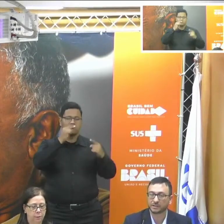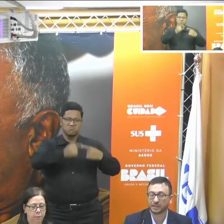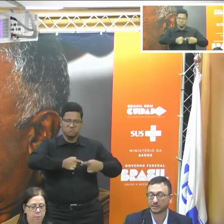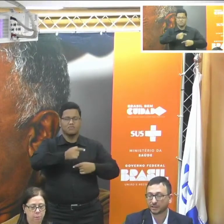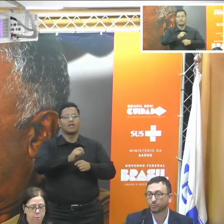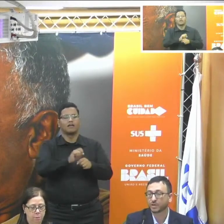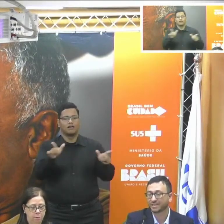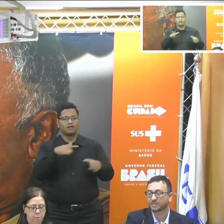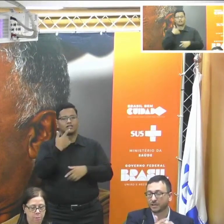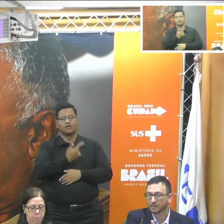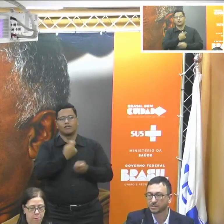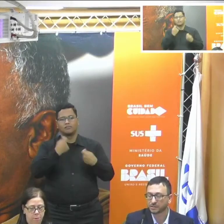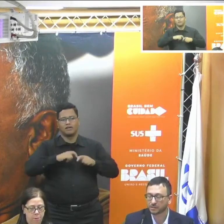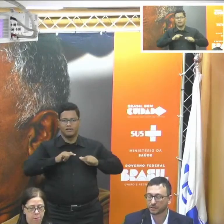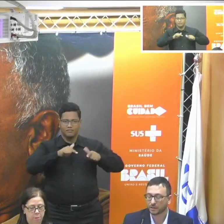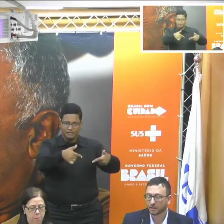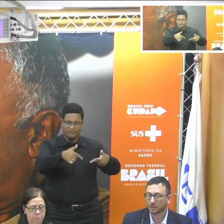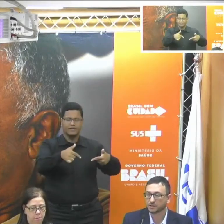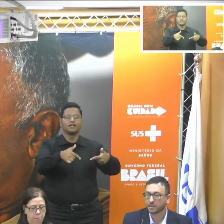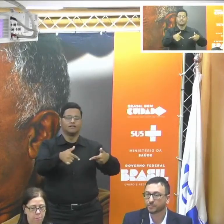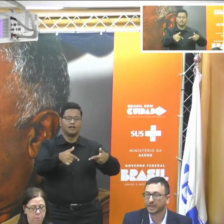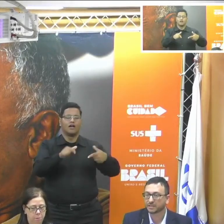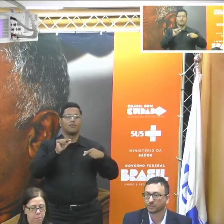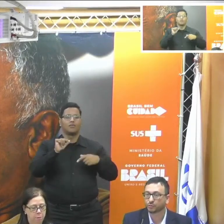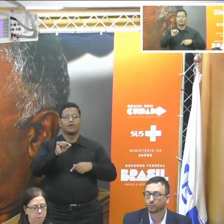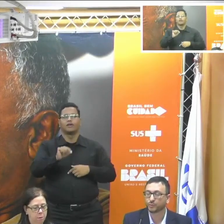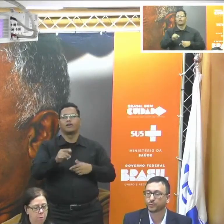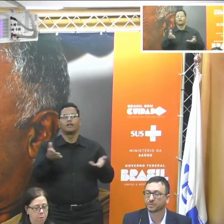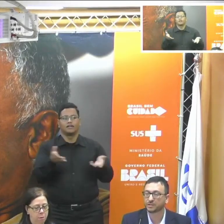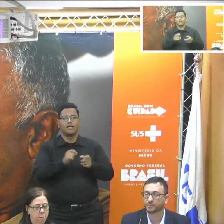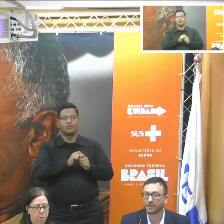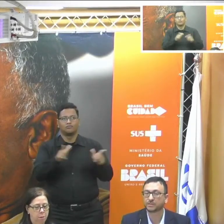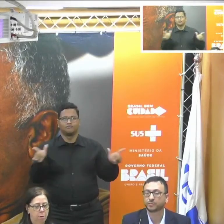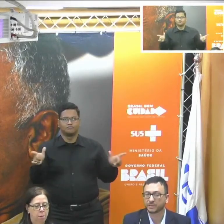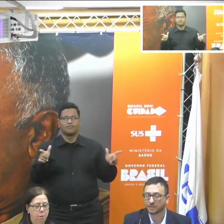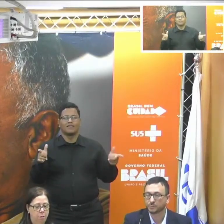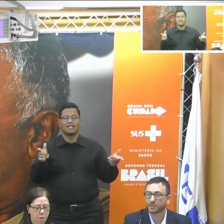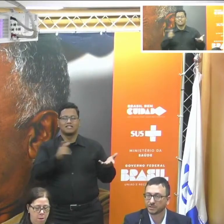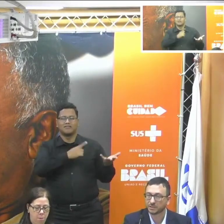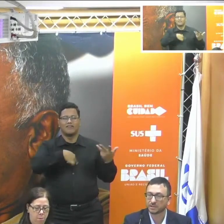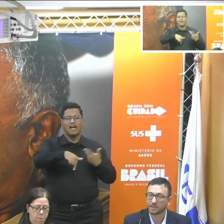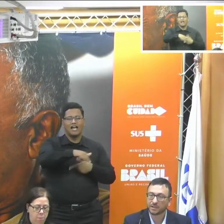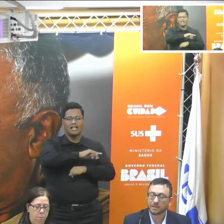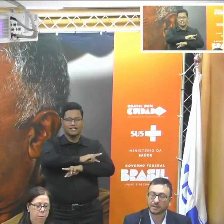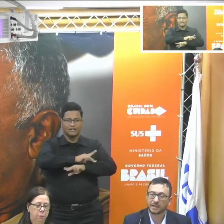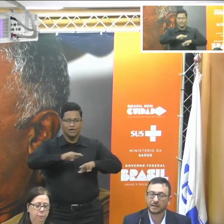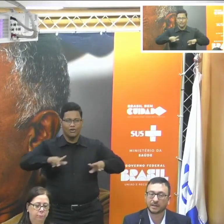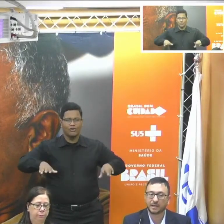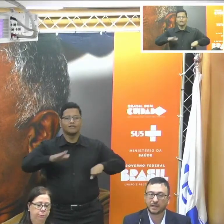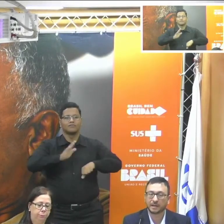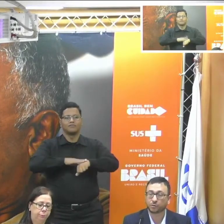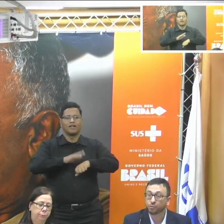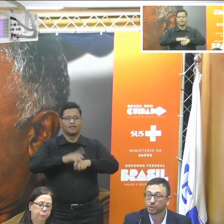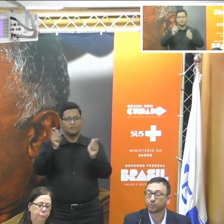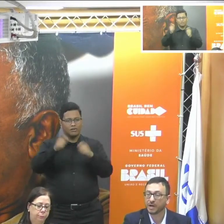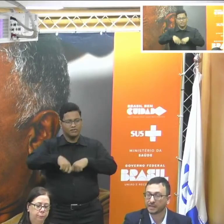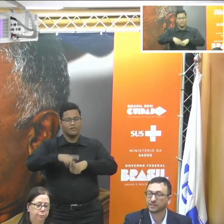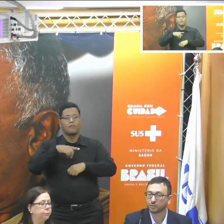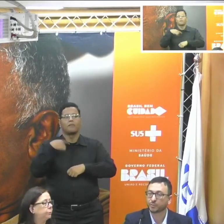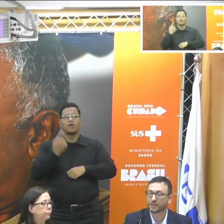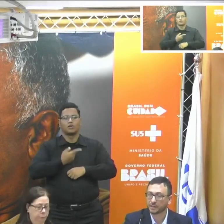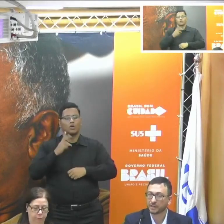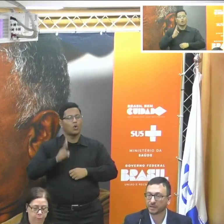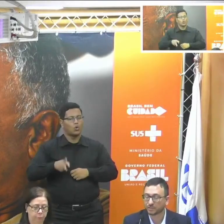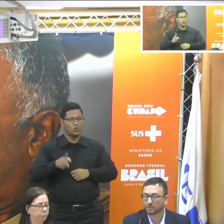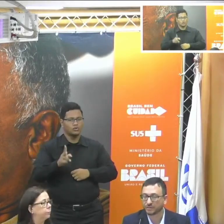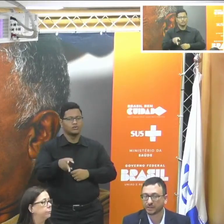pra gente a gente tem um crescente de de ampliação do número de procedimentos mas a gente precisa né Eh continuar